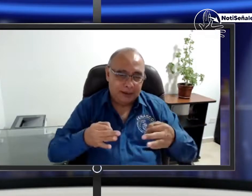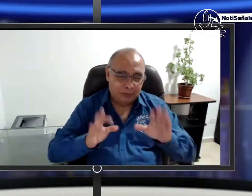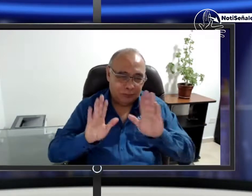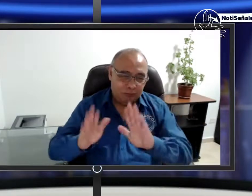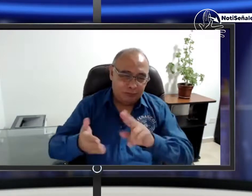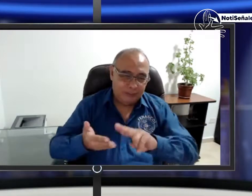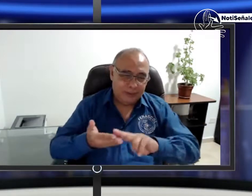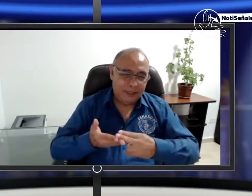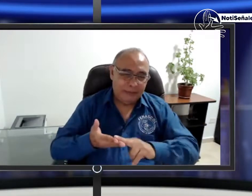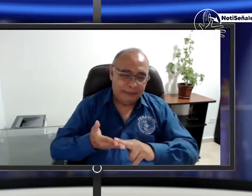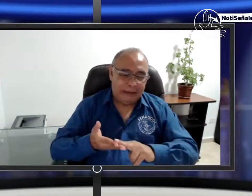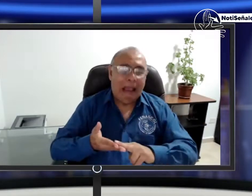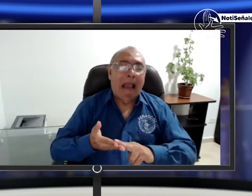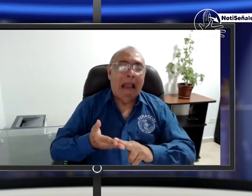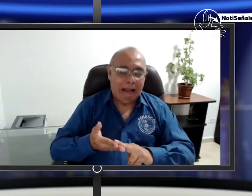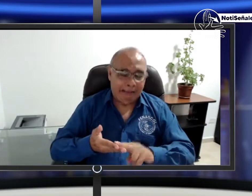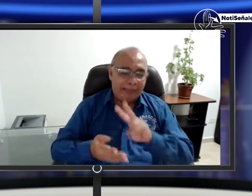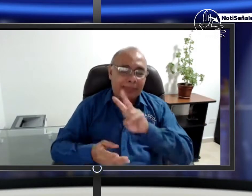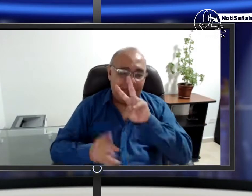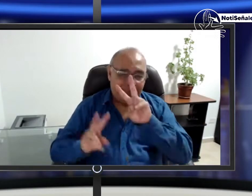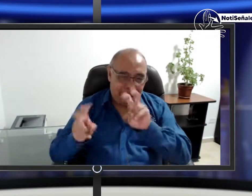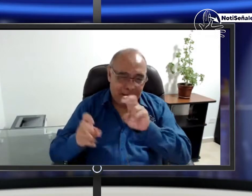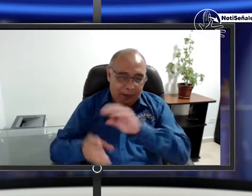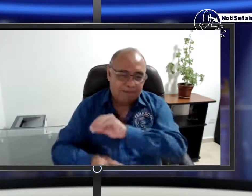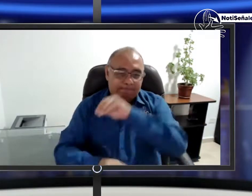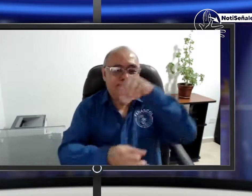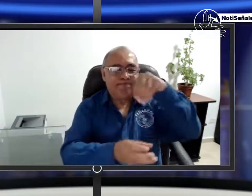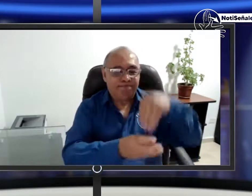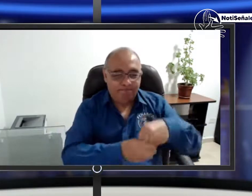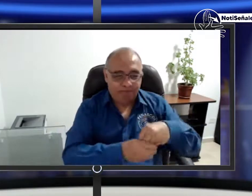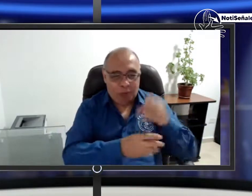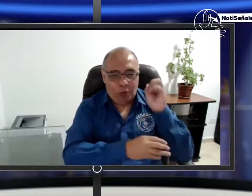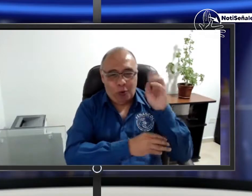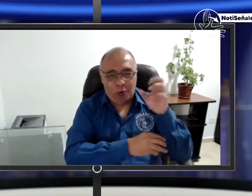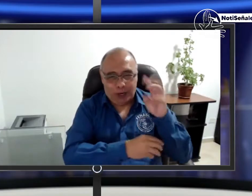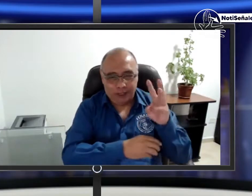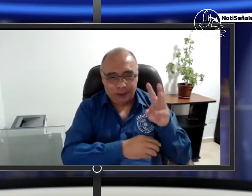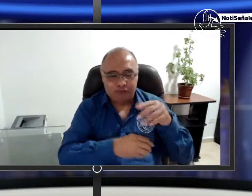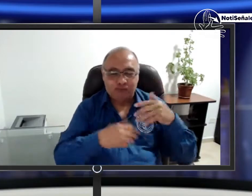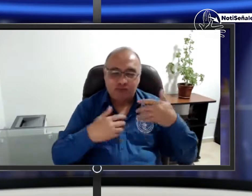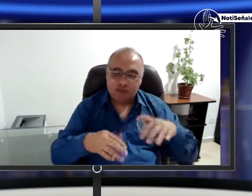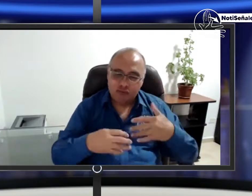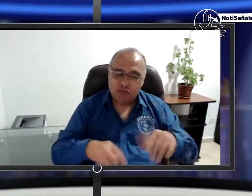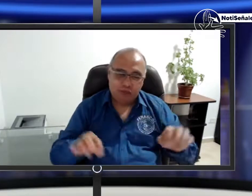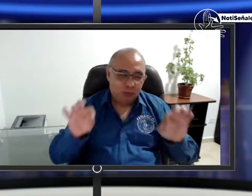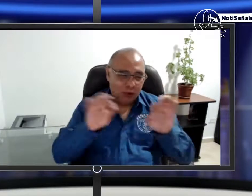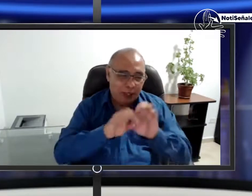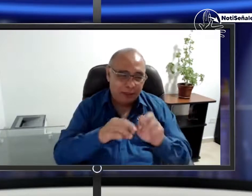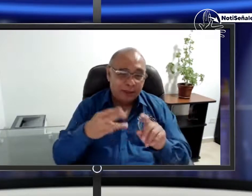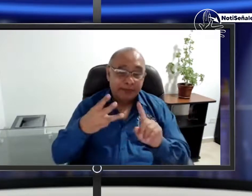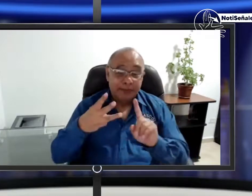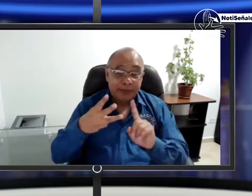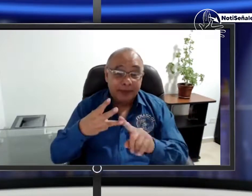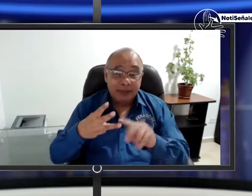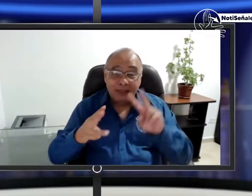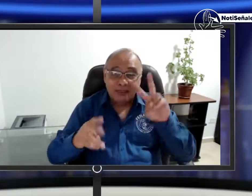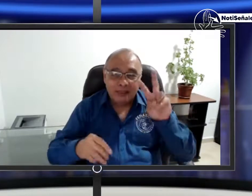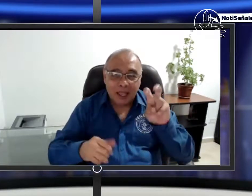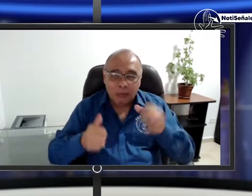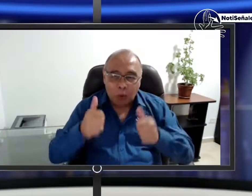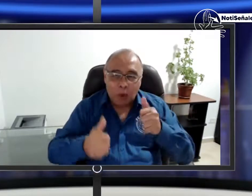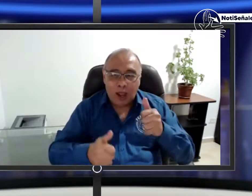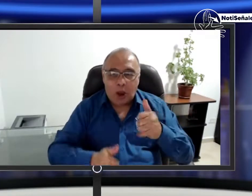código de ética que tiene que ver con el servicio de interpretación eso también irá incluido dentro de este